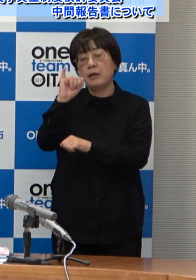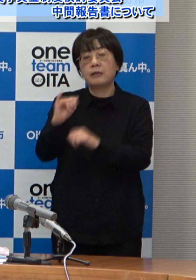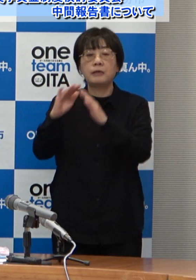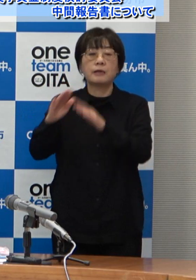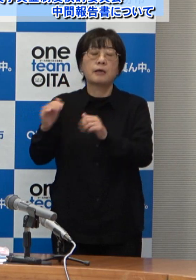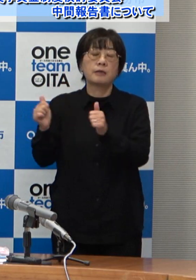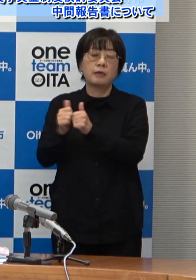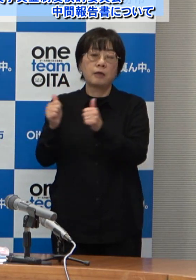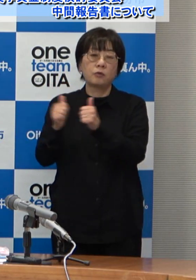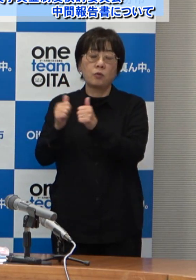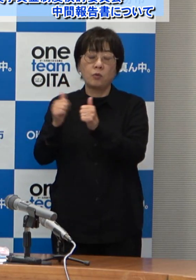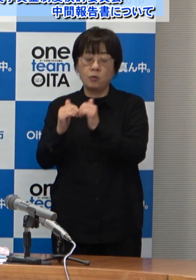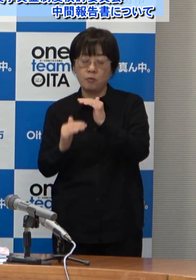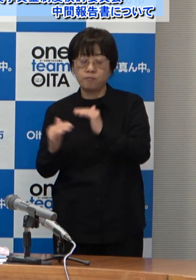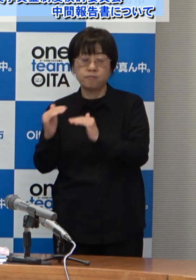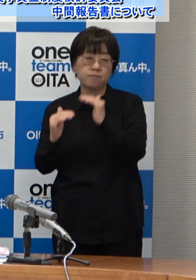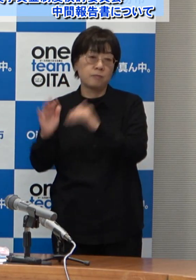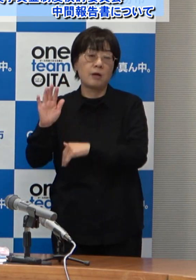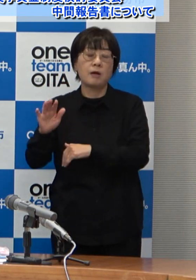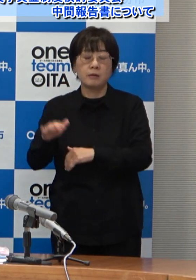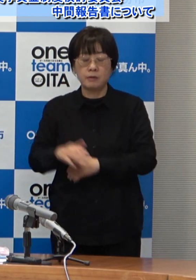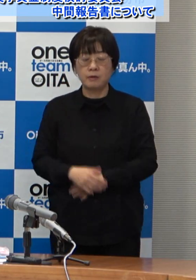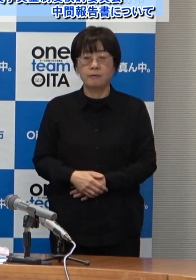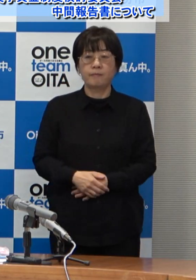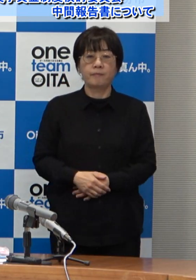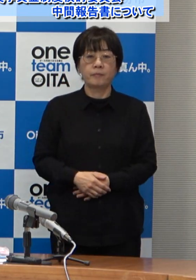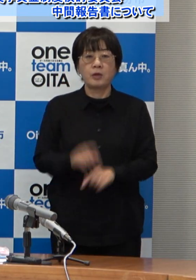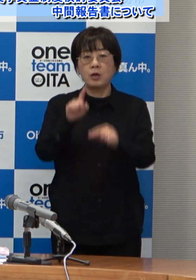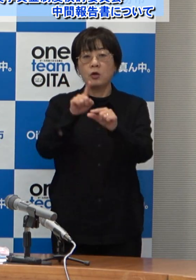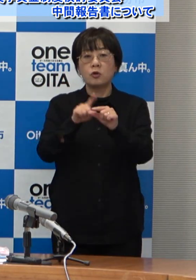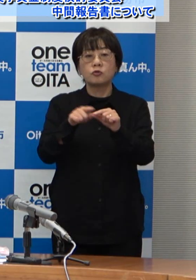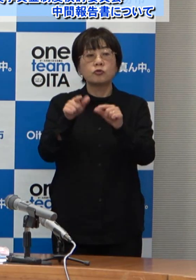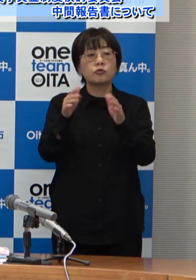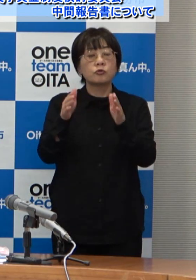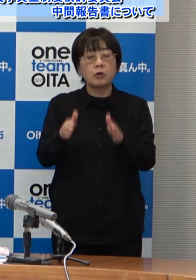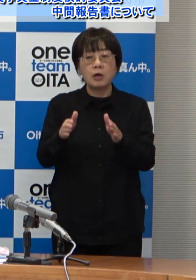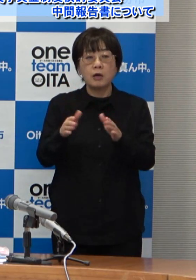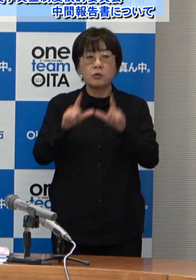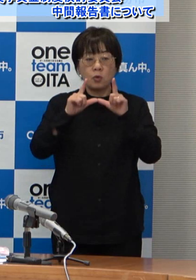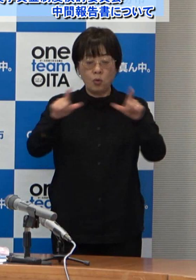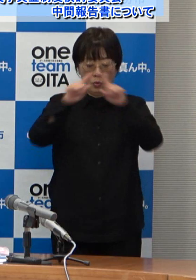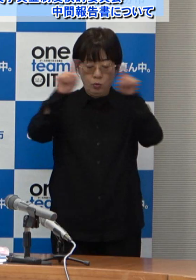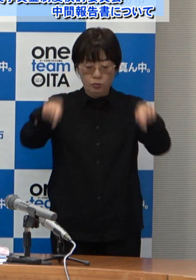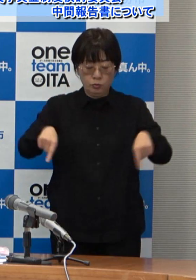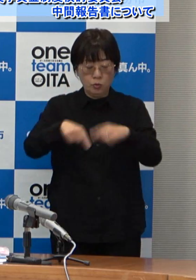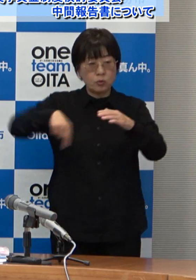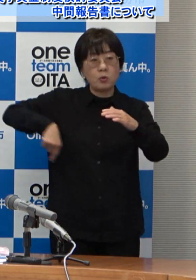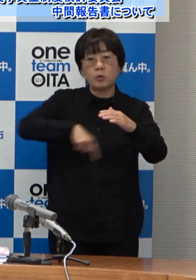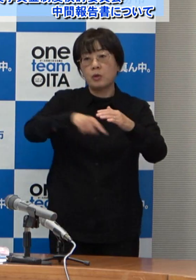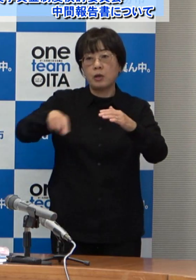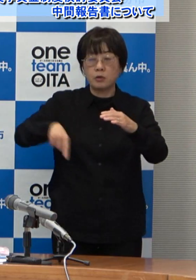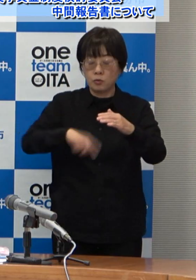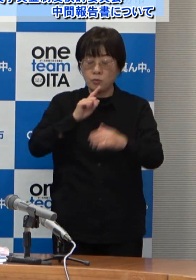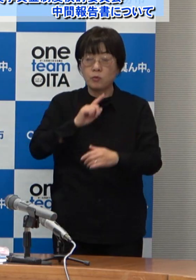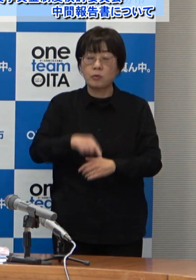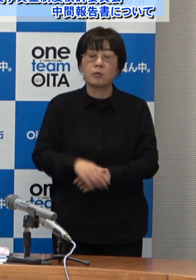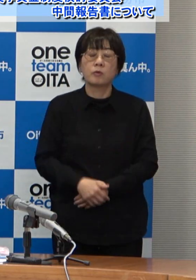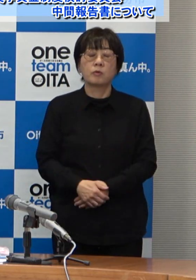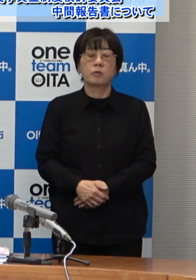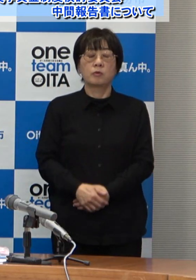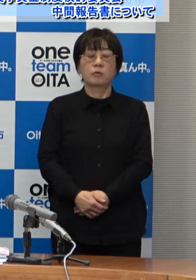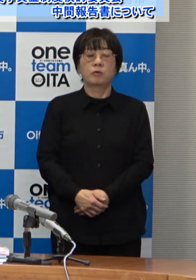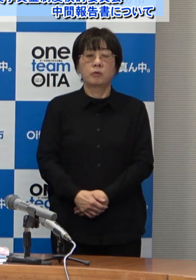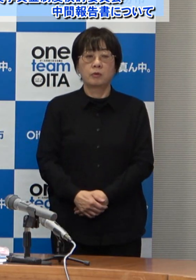ましたえ中間報告書のま概要になりますけど